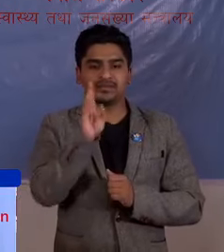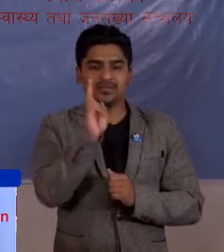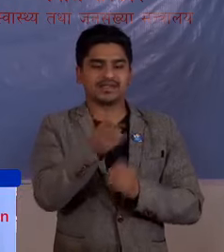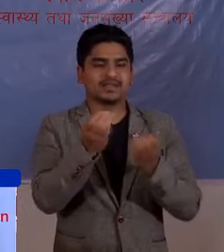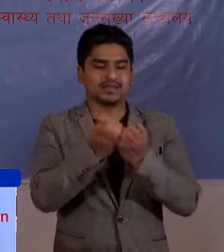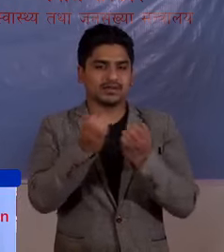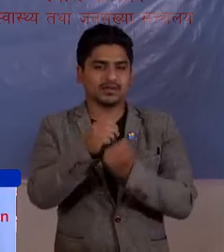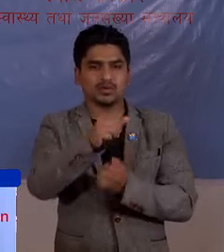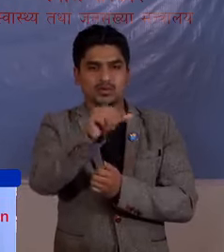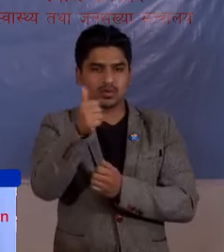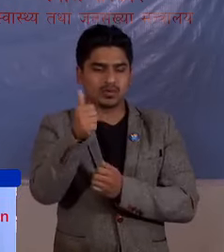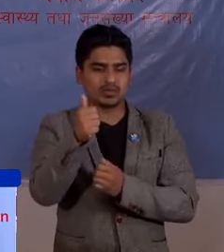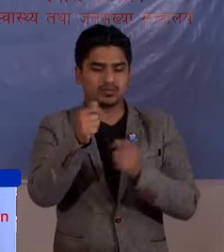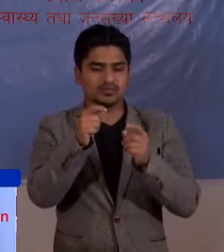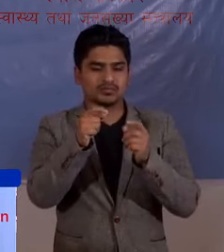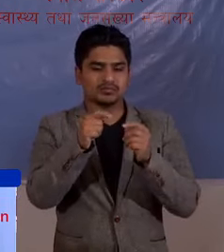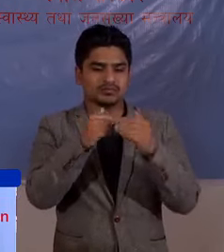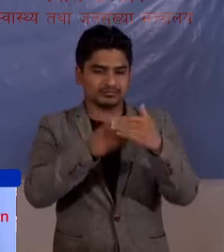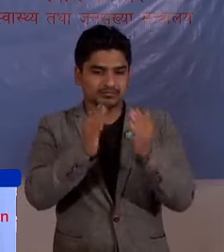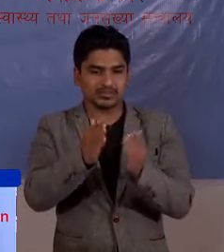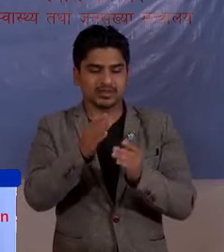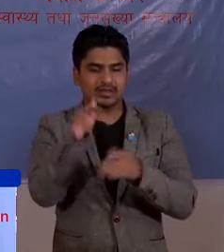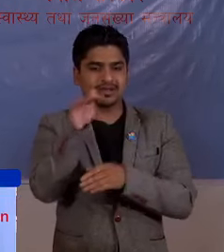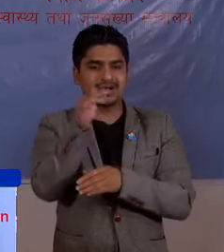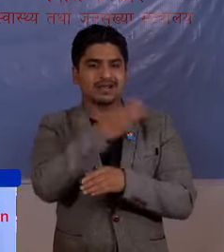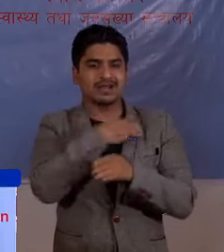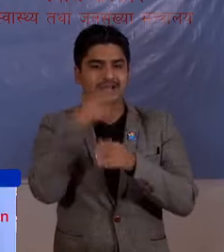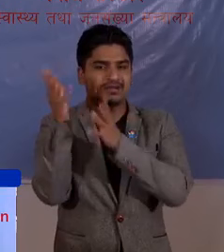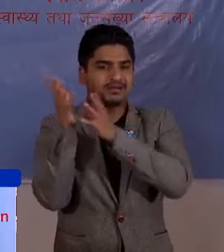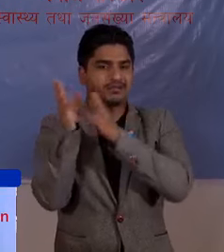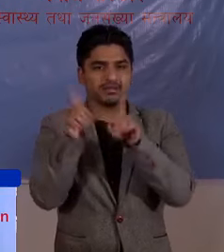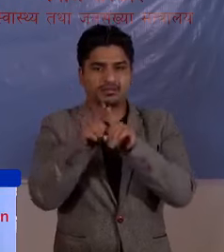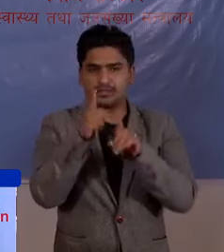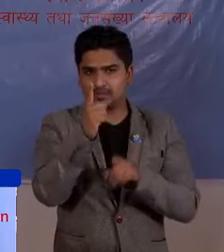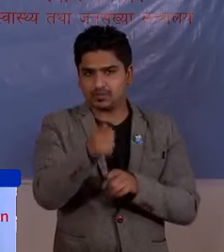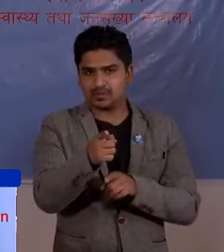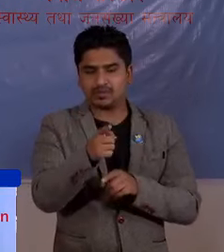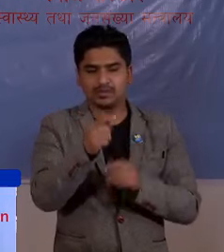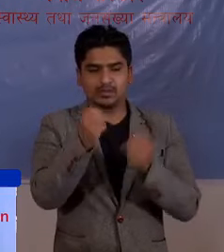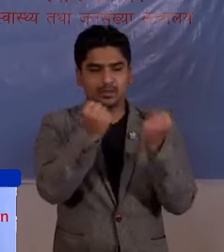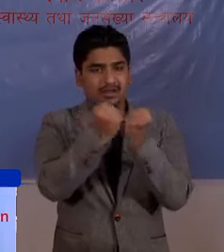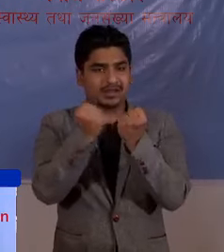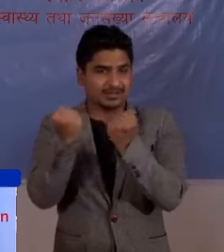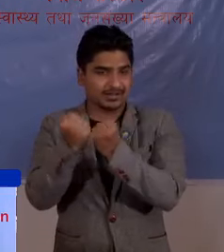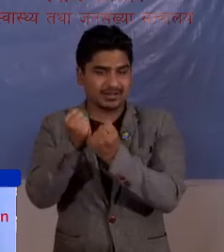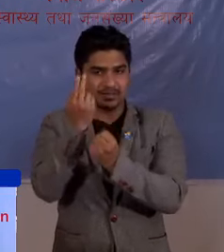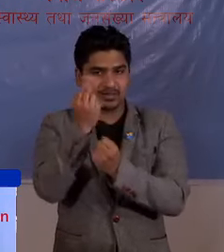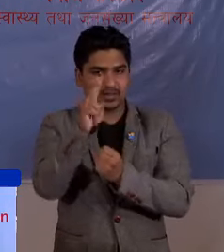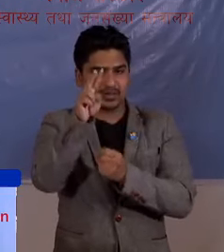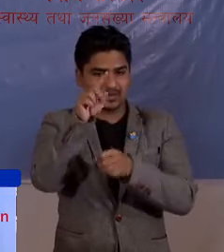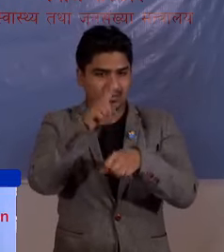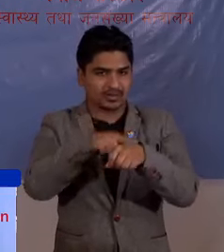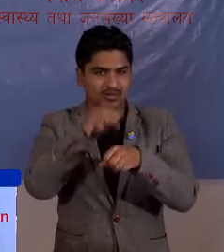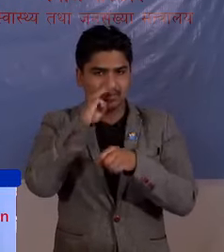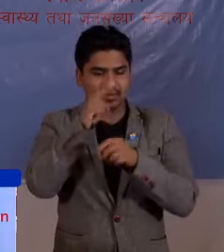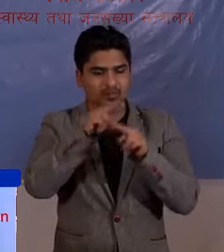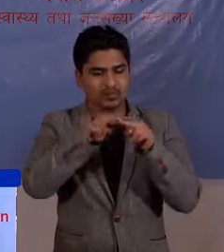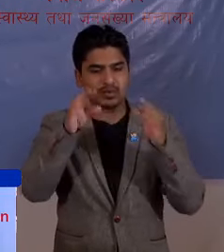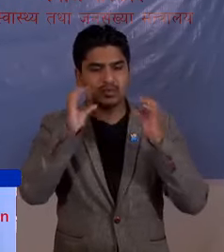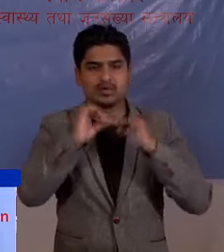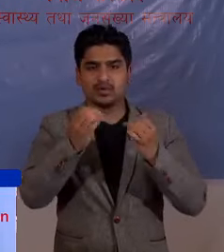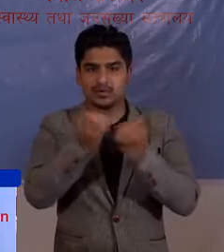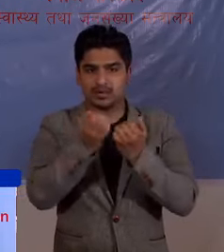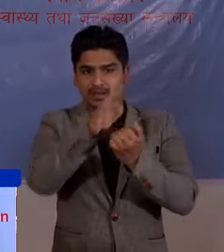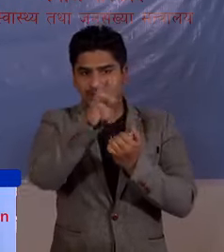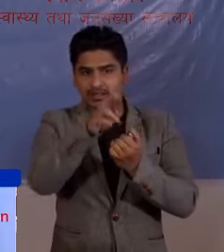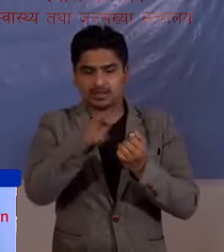त्यसै गरी अर्को क्राइटेरिया भनेको नागरिकको जिम्मेवारी पनि हो। लकडाउन भएको अवधिमा यसको पूर्ण पालना